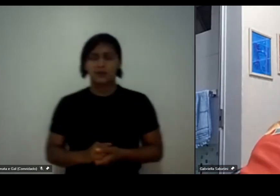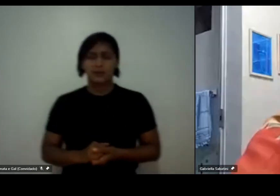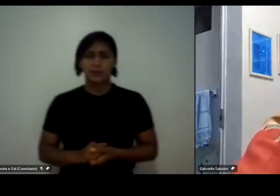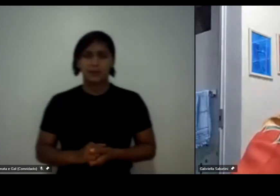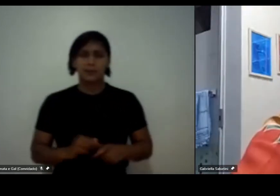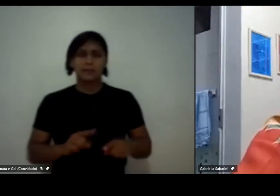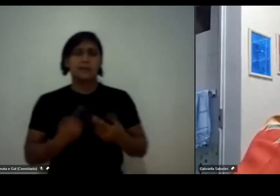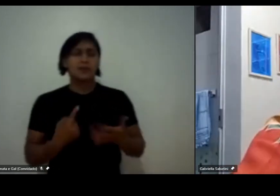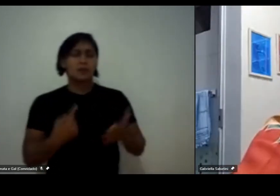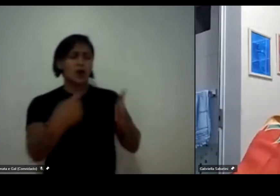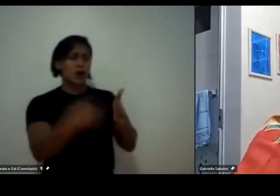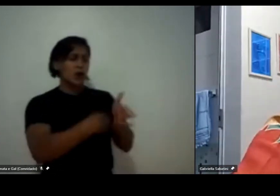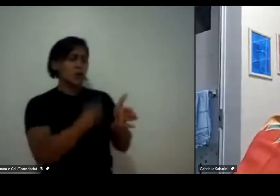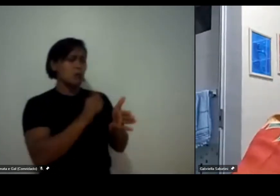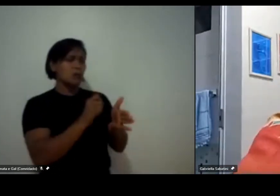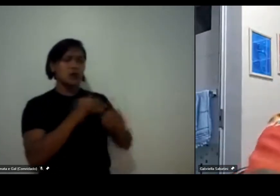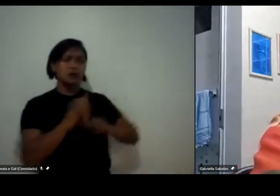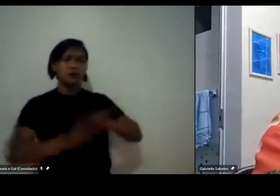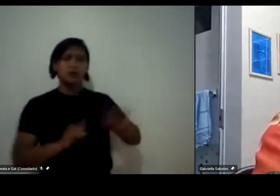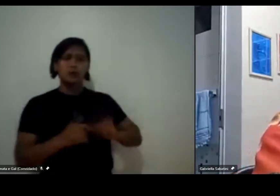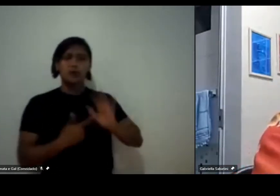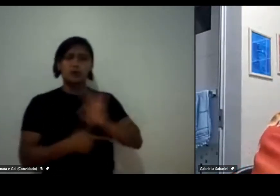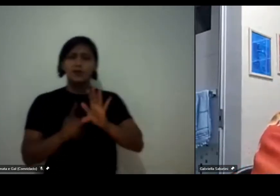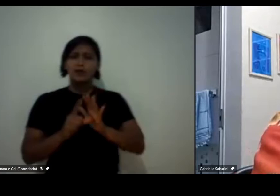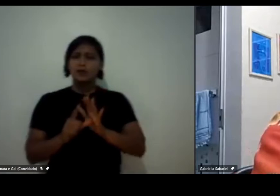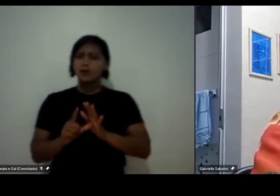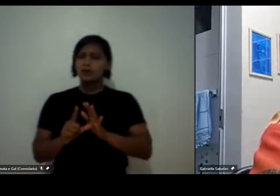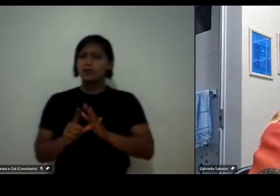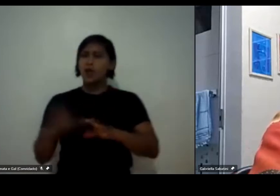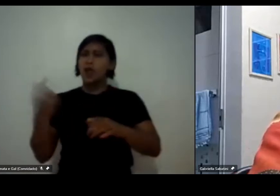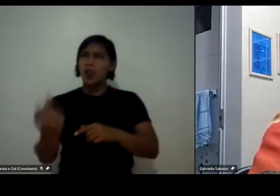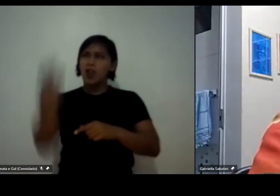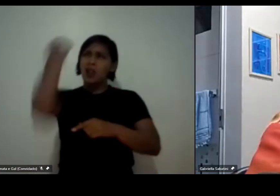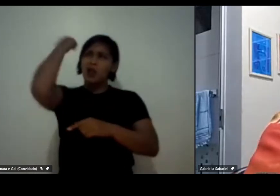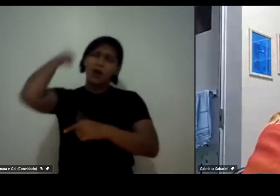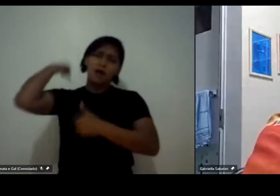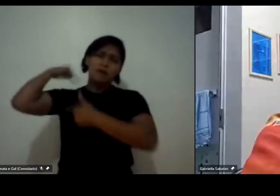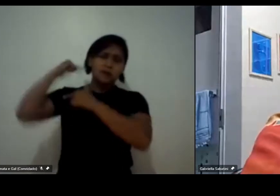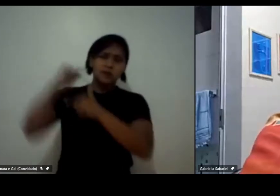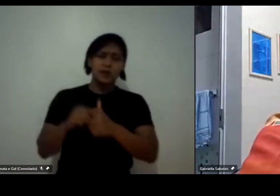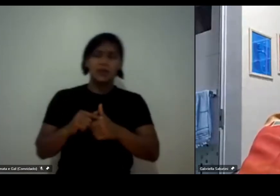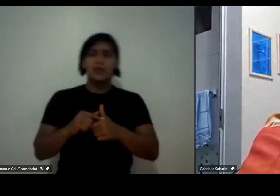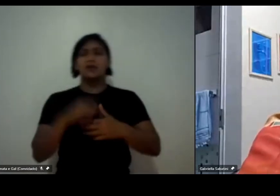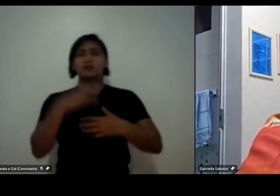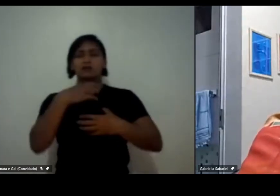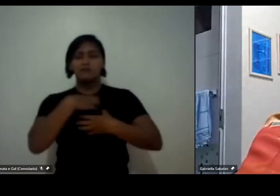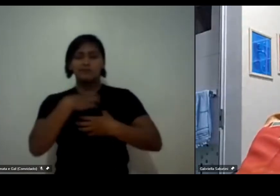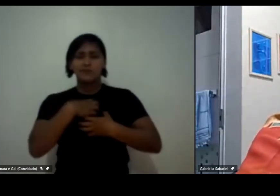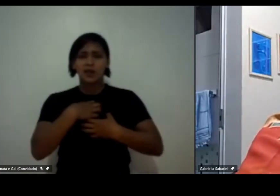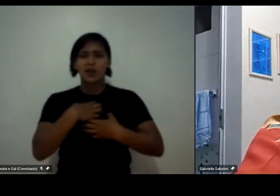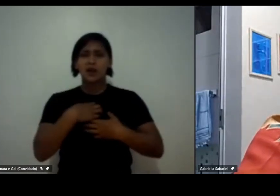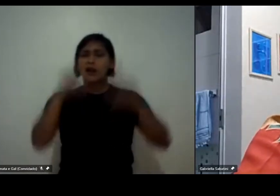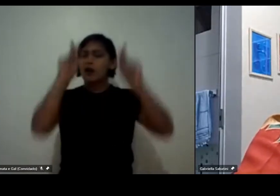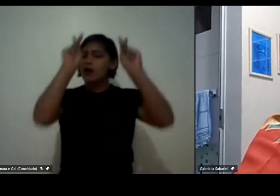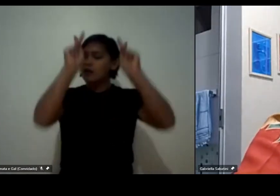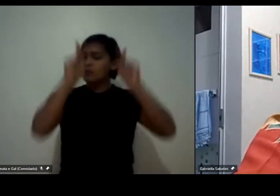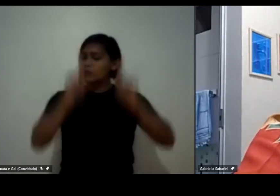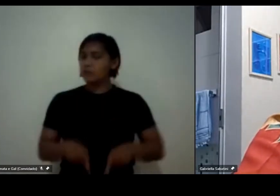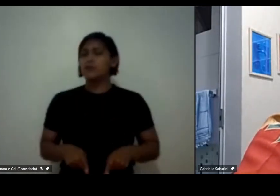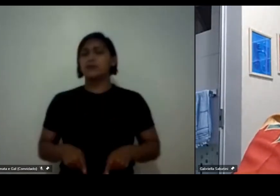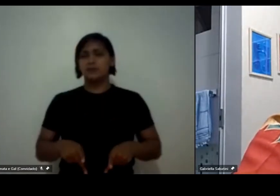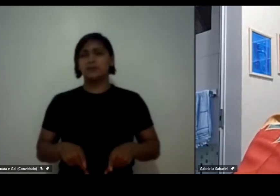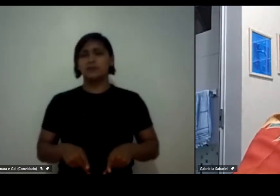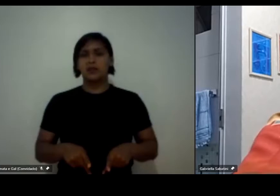que esse sentimento antigo não seria atroz. O sentimento de estar em paz com parte da